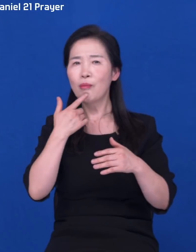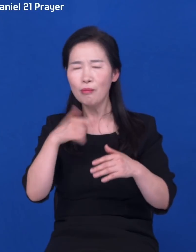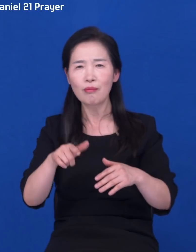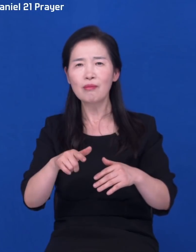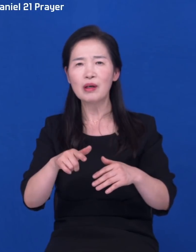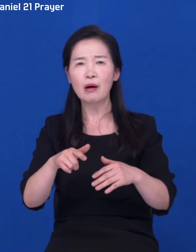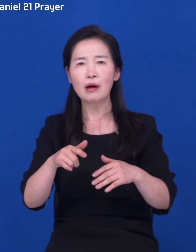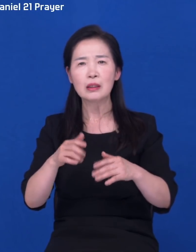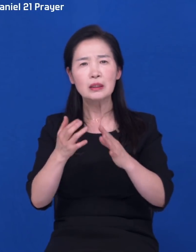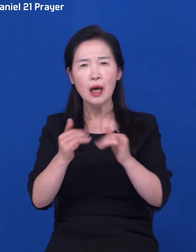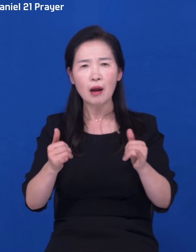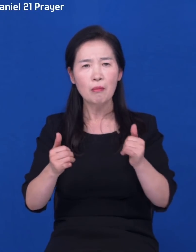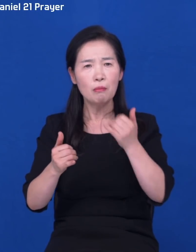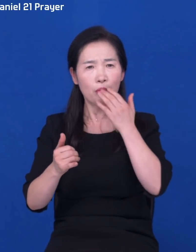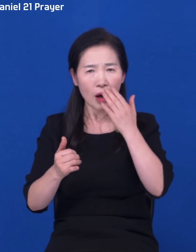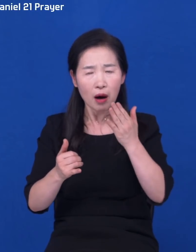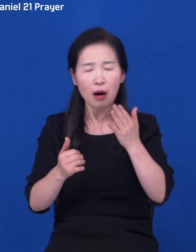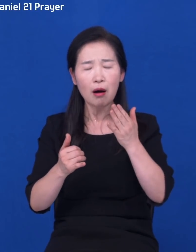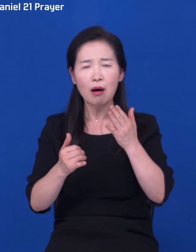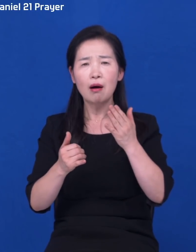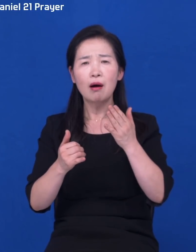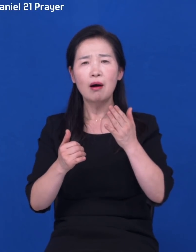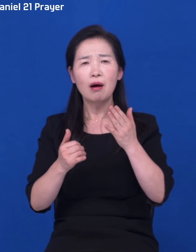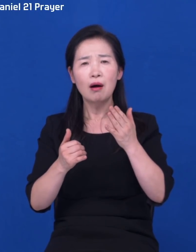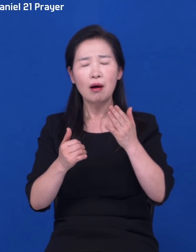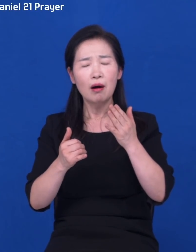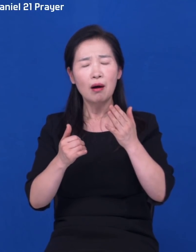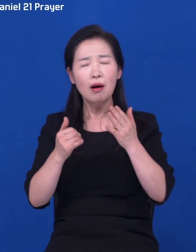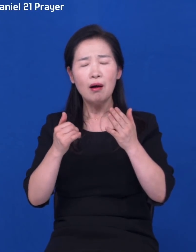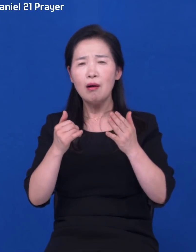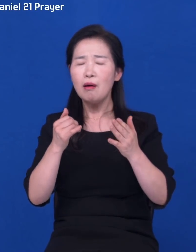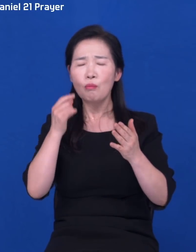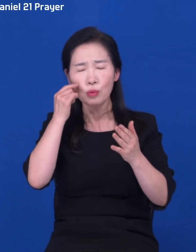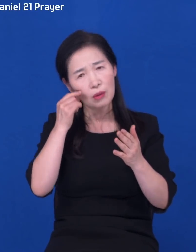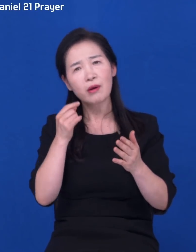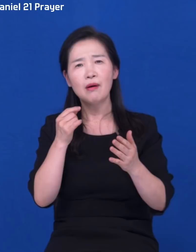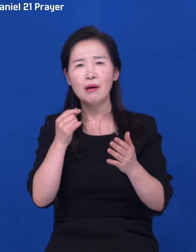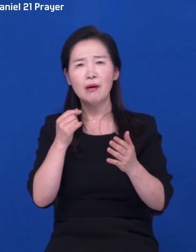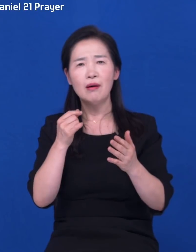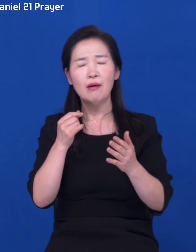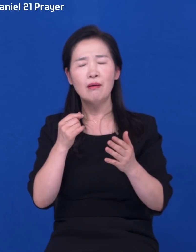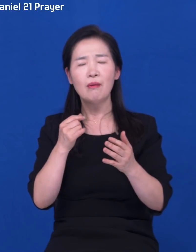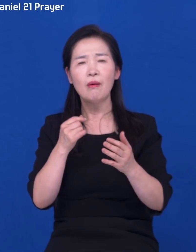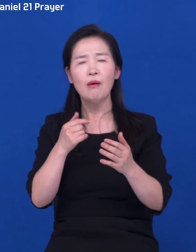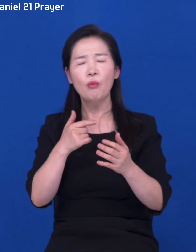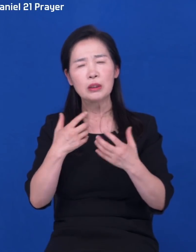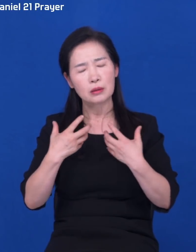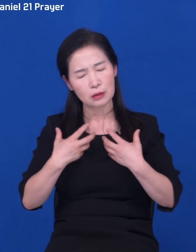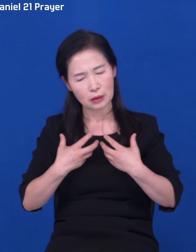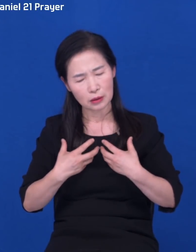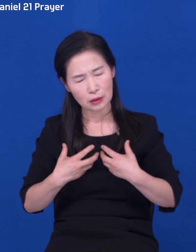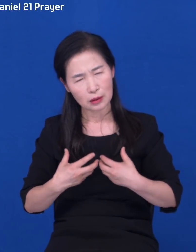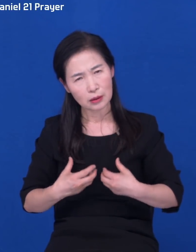어딨어? 이렇게 생각하고 살았는데 내가 어떻게 할 수 없는 걸 맞닥뜨리고 완전히 좌절하게 돼요. 2차 항암 때는 어떤